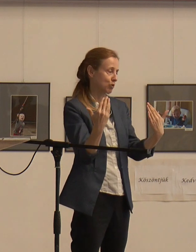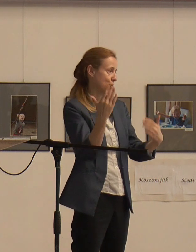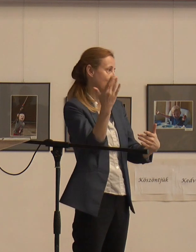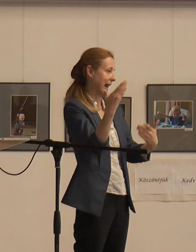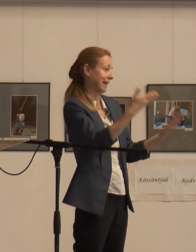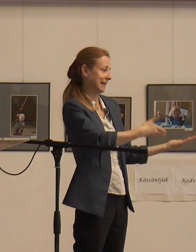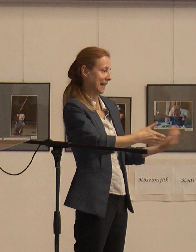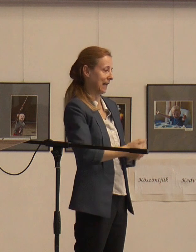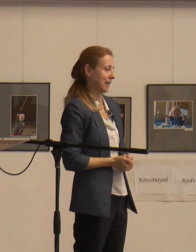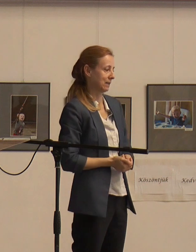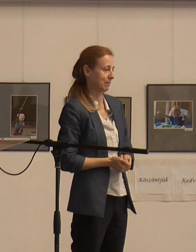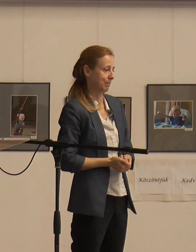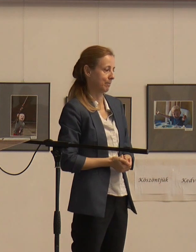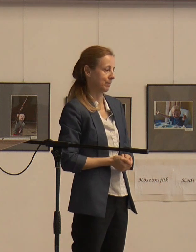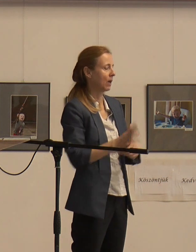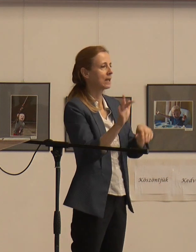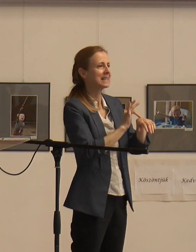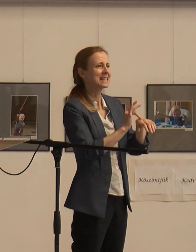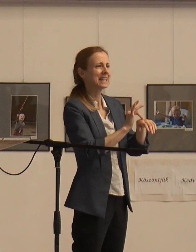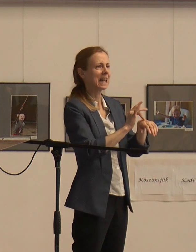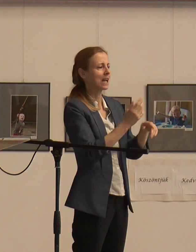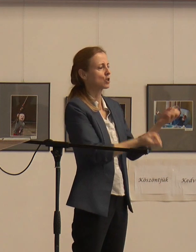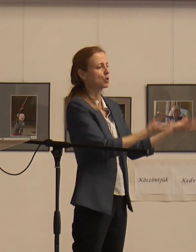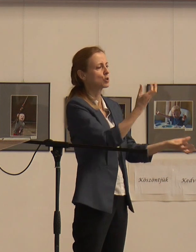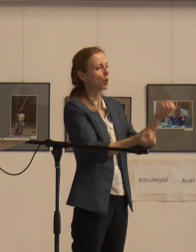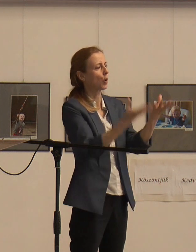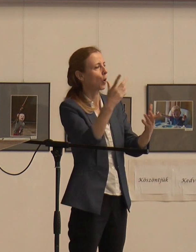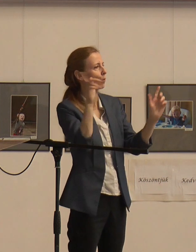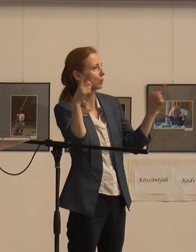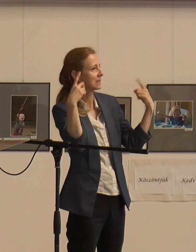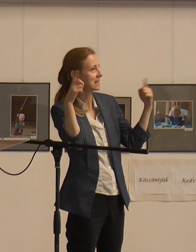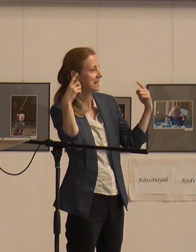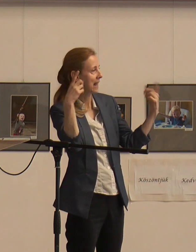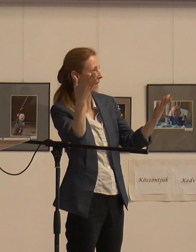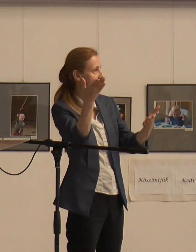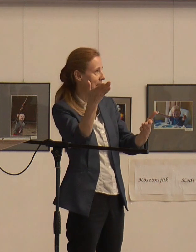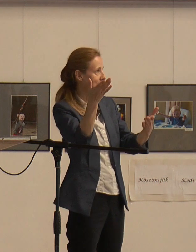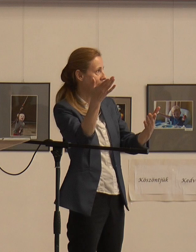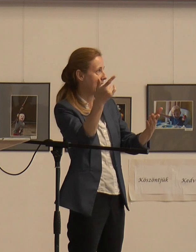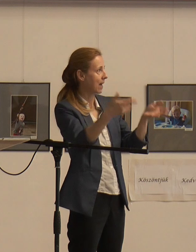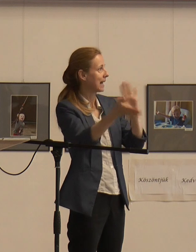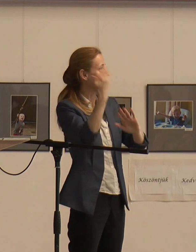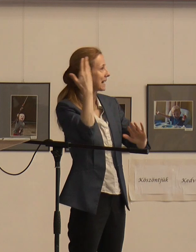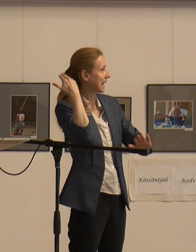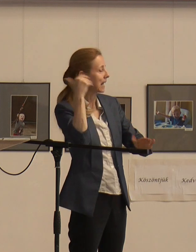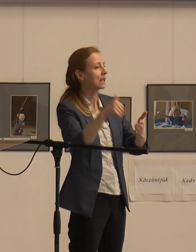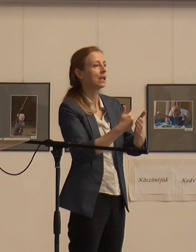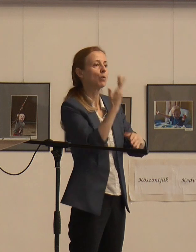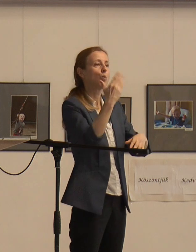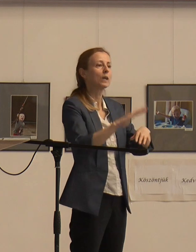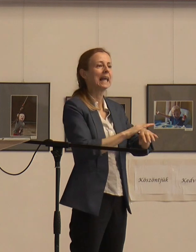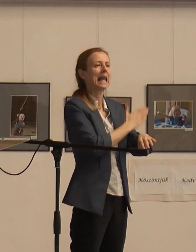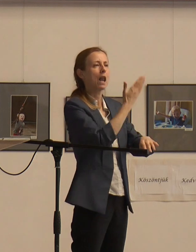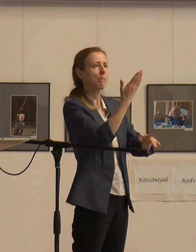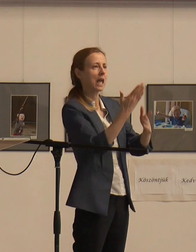téged. A színes tökőkút rázenéje mellett régi és új élmény érinti